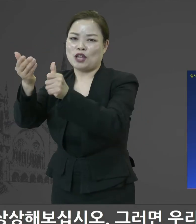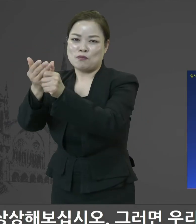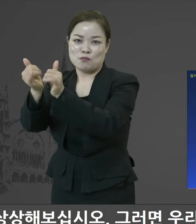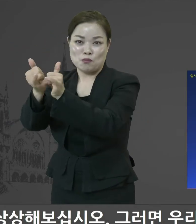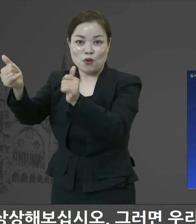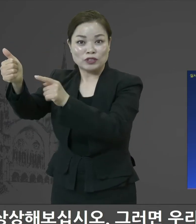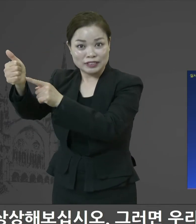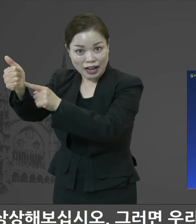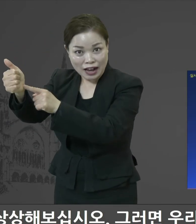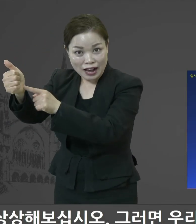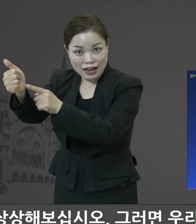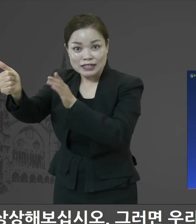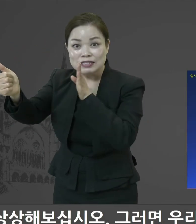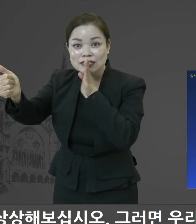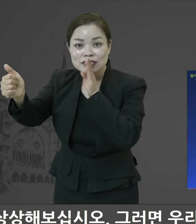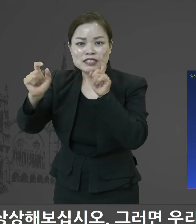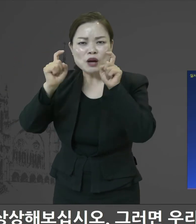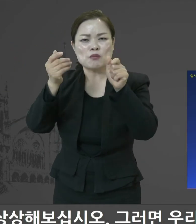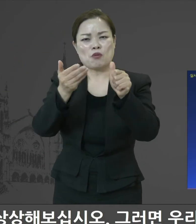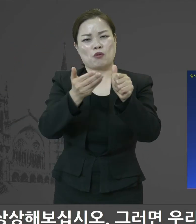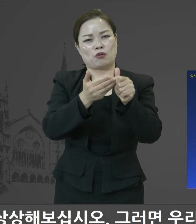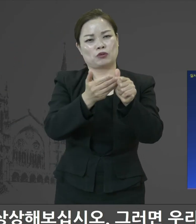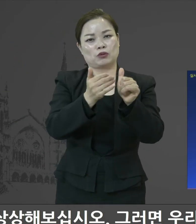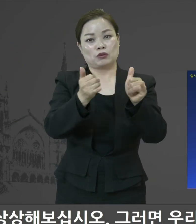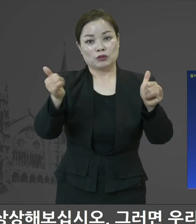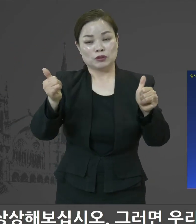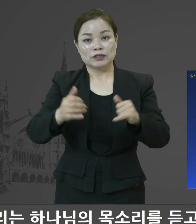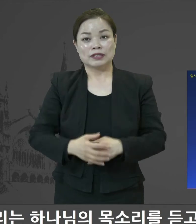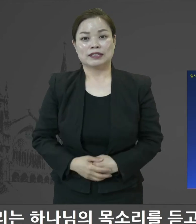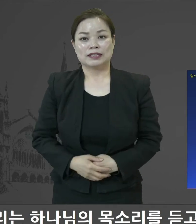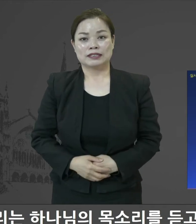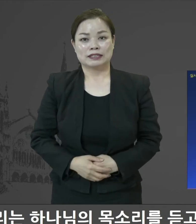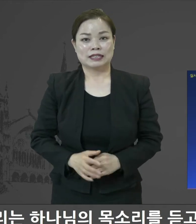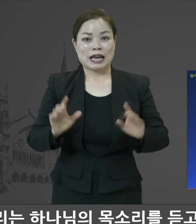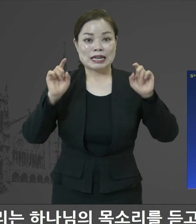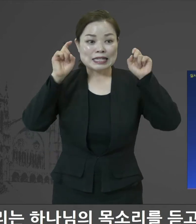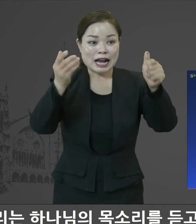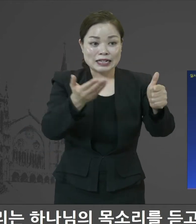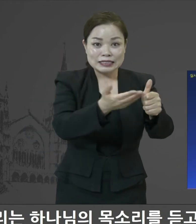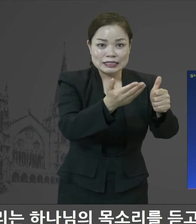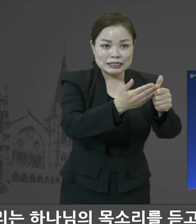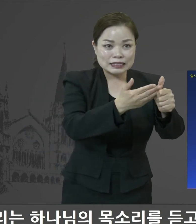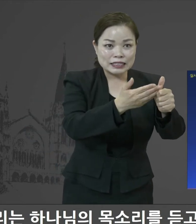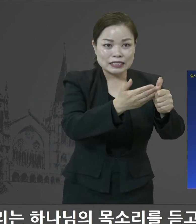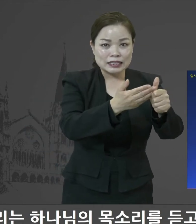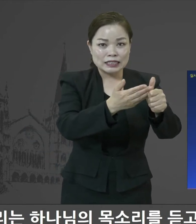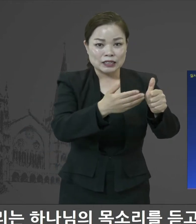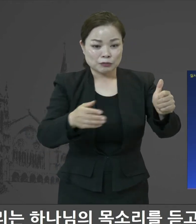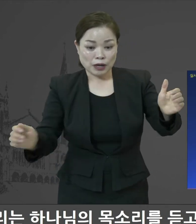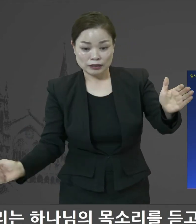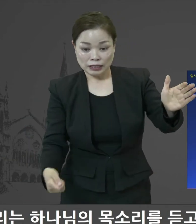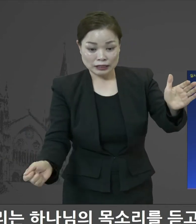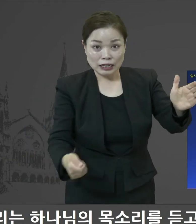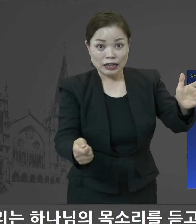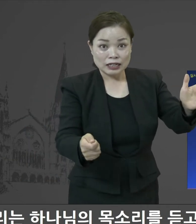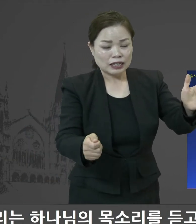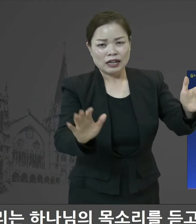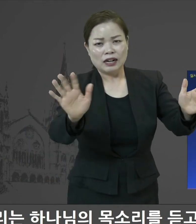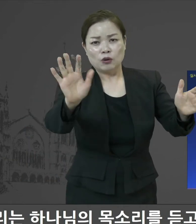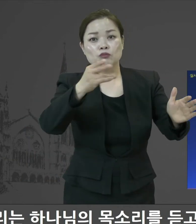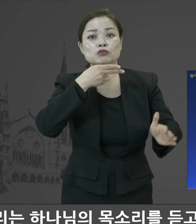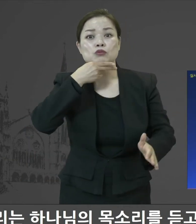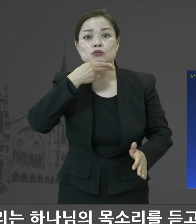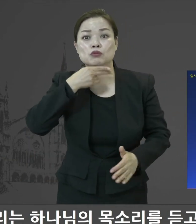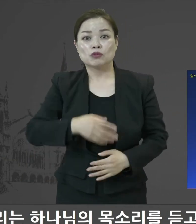목자이십니다. 실제 목동들도 양들을 칠 때에 뒤에서 채찍으로 목동이 목양하지